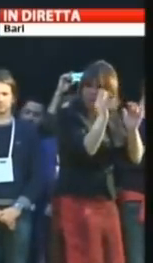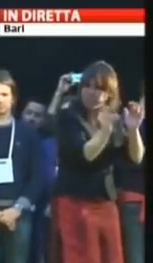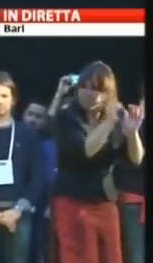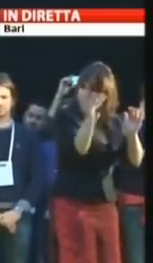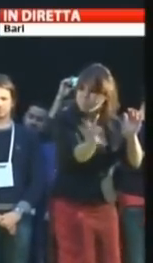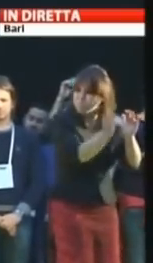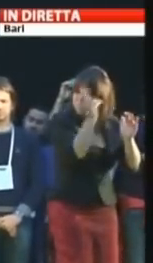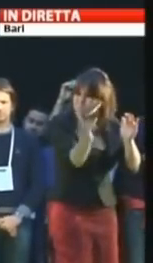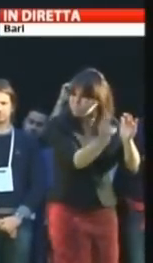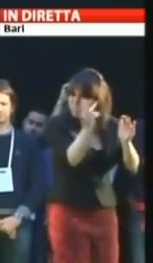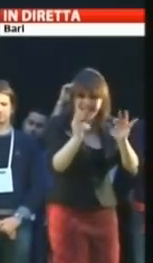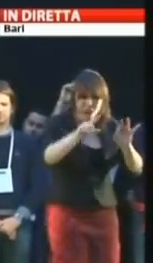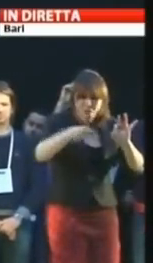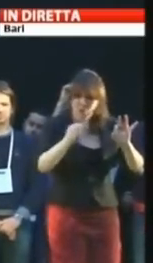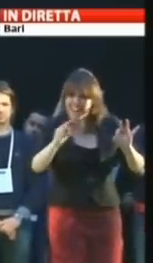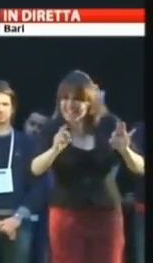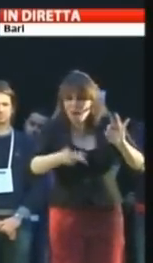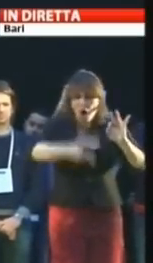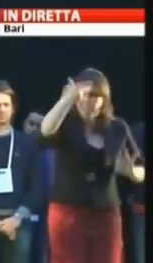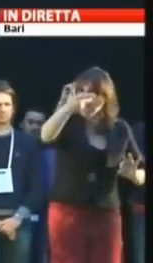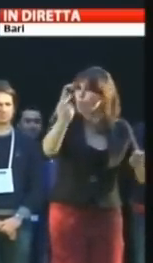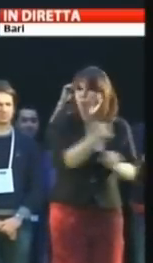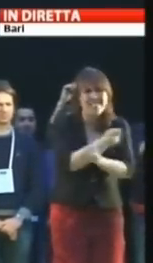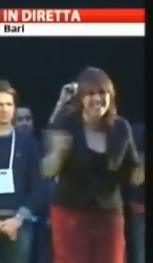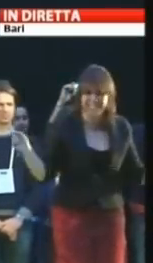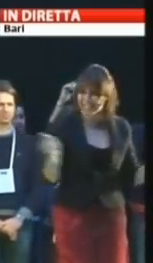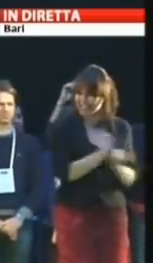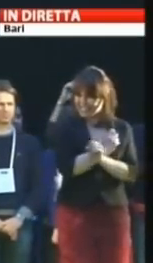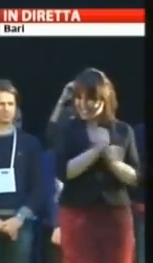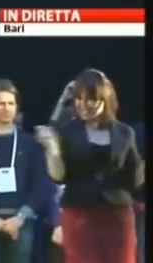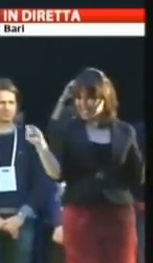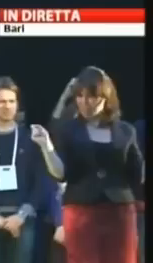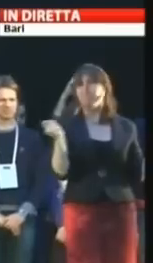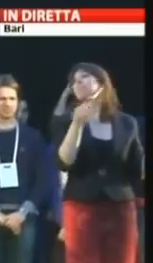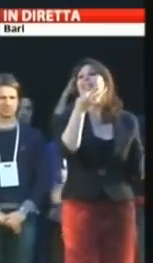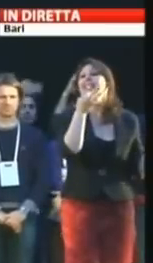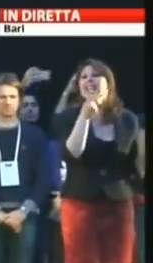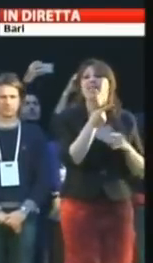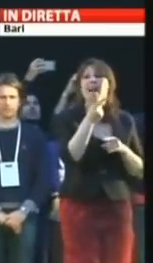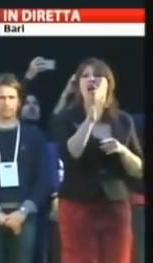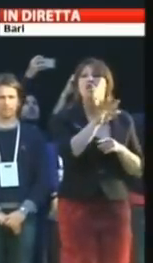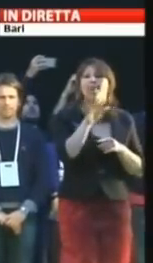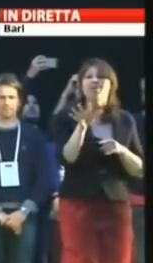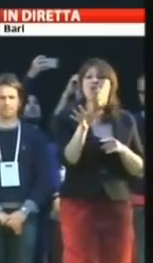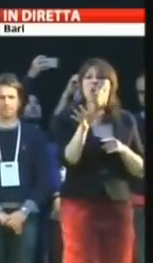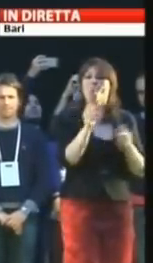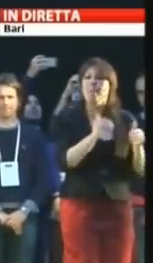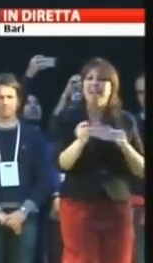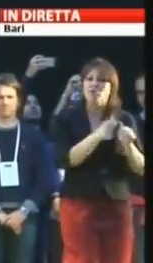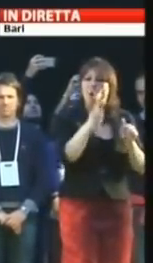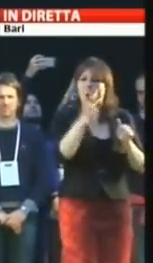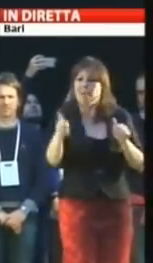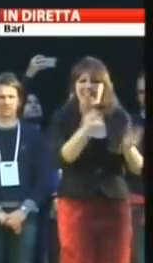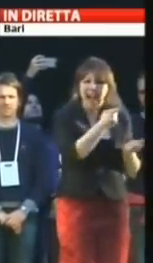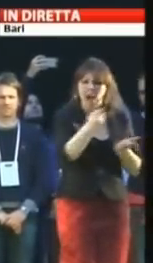Monetario, è 0,0. Quindi dovremo tagliare 55 miliardi ogni anno